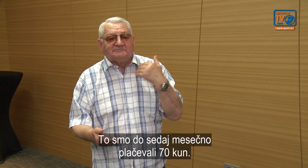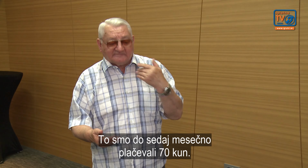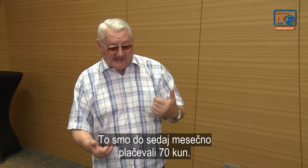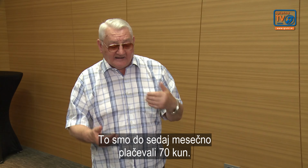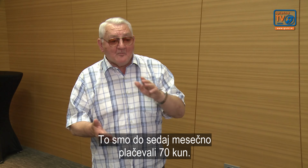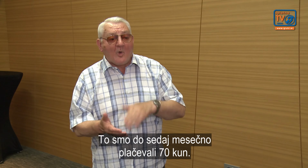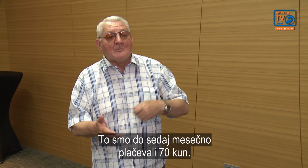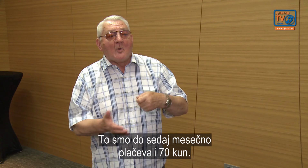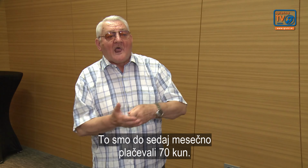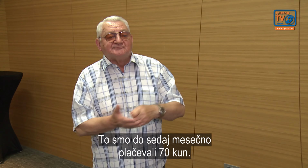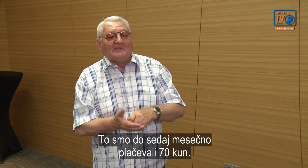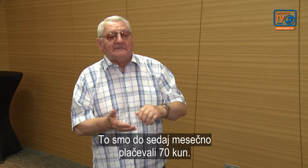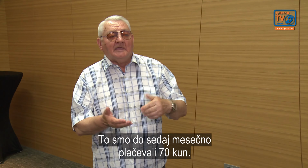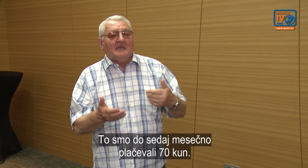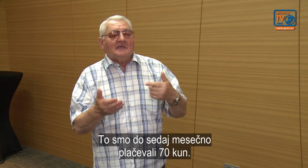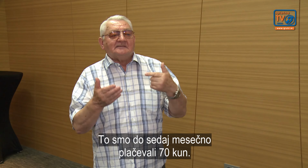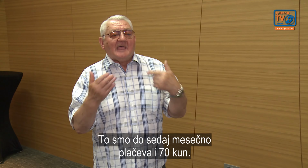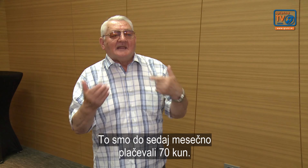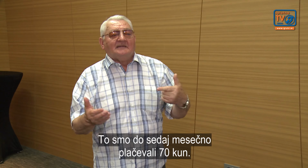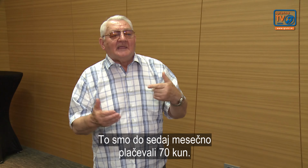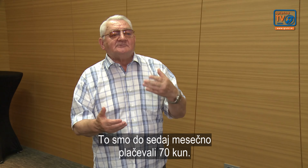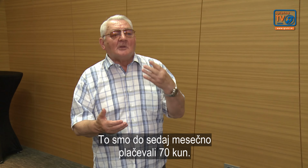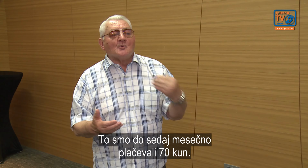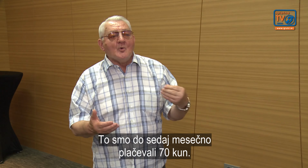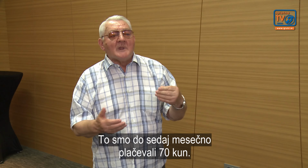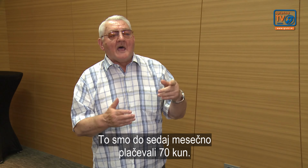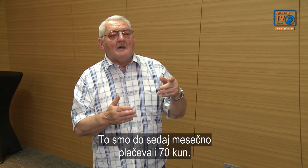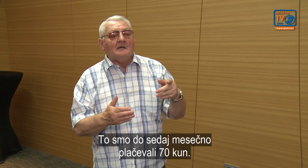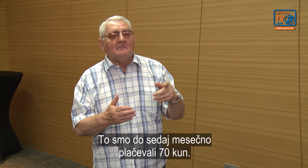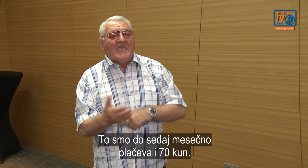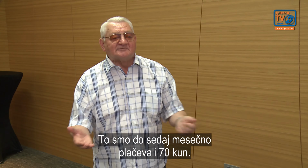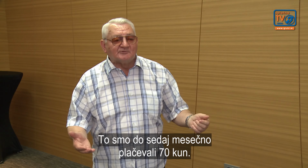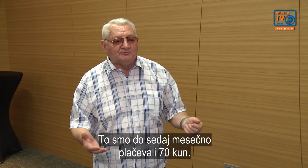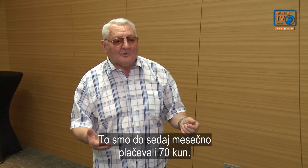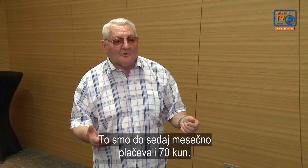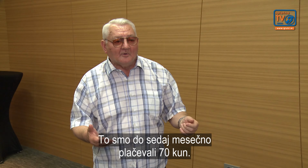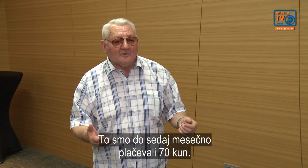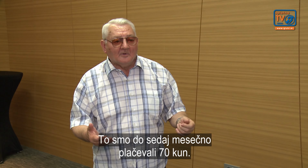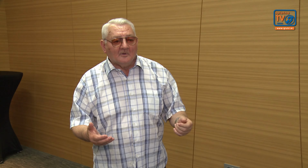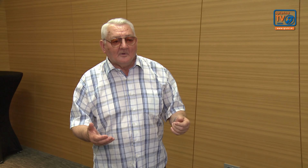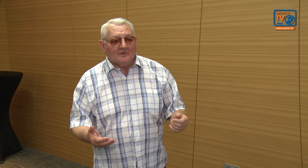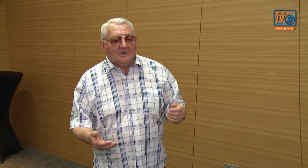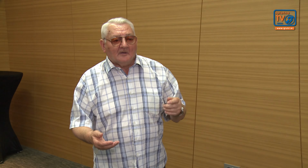Prije, sada moramo plaćati 70 kuna mjesečno.